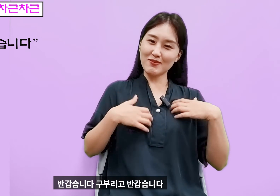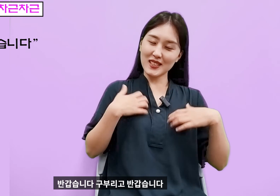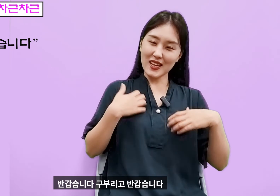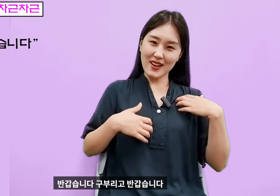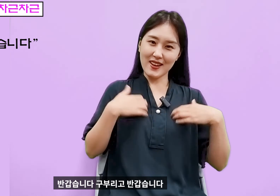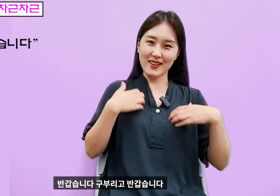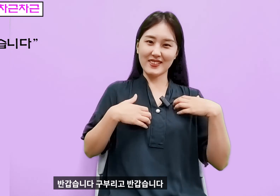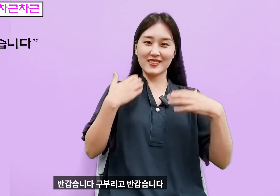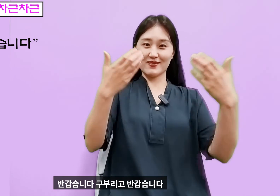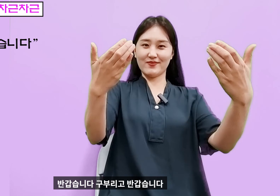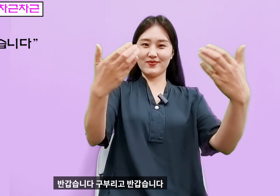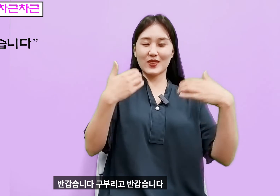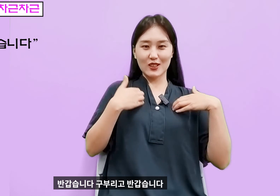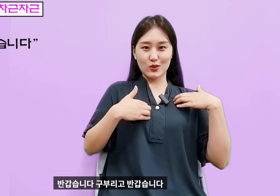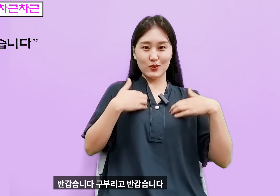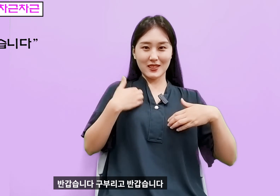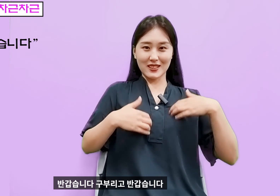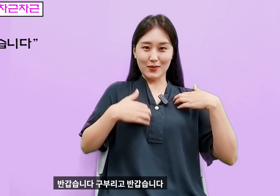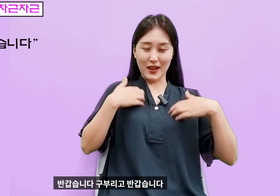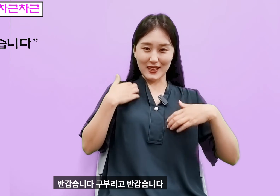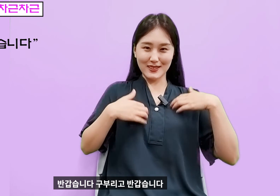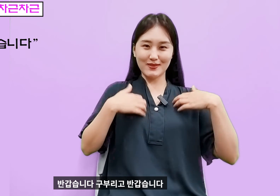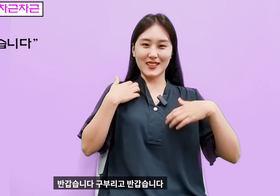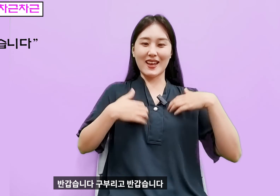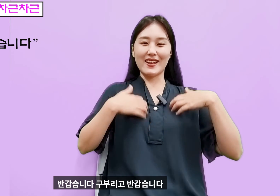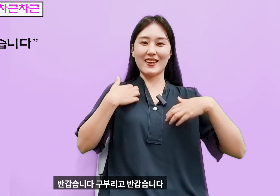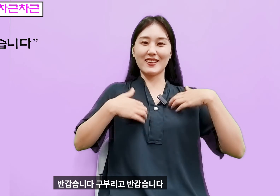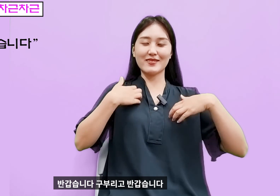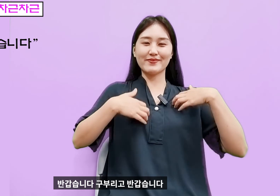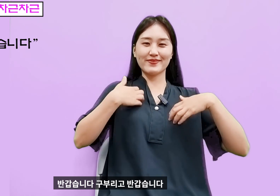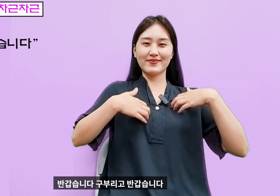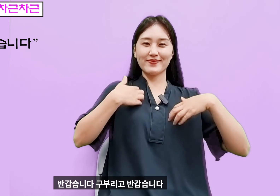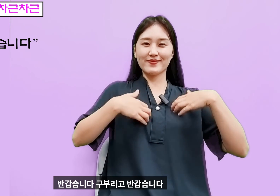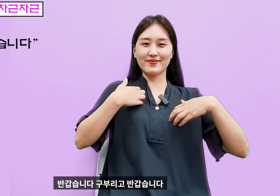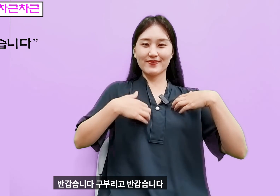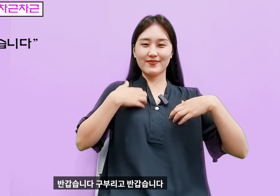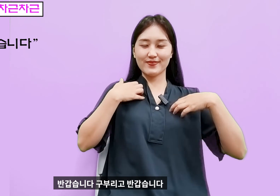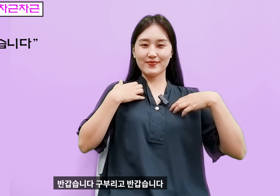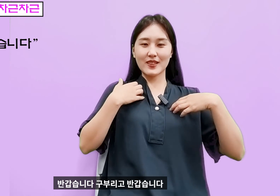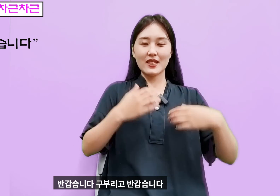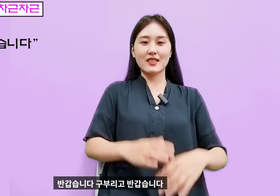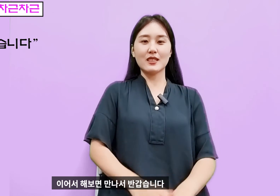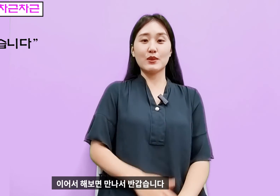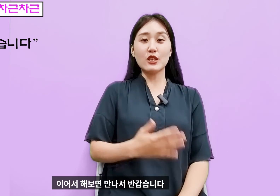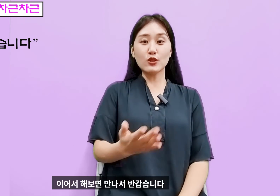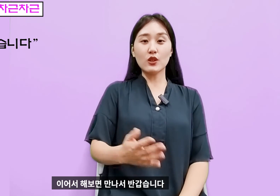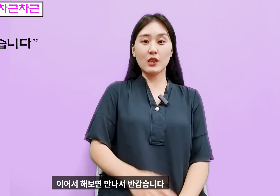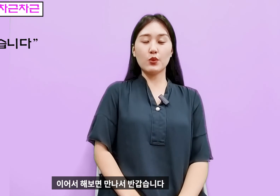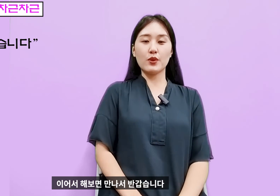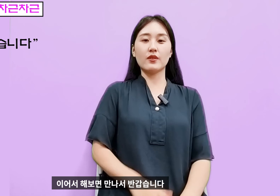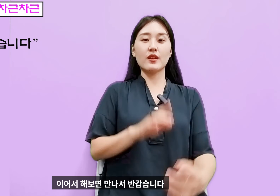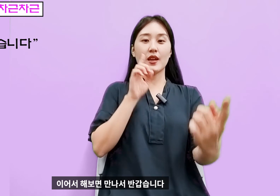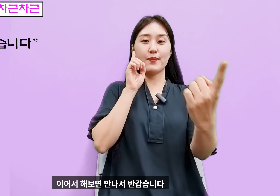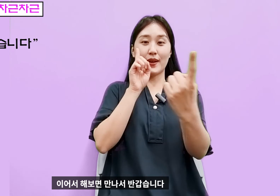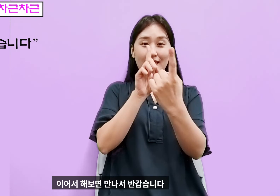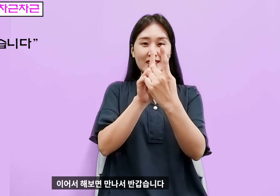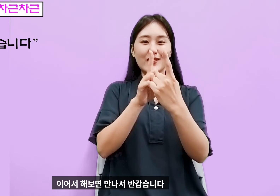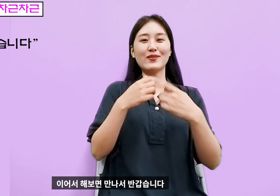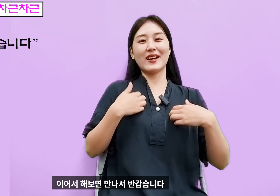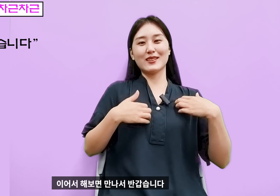반갑습니다. 구부린 상태에서 반갑습니다. 자, 이어서 해보면 만나서